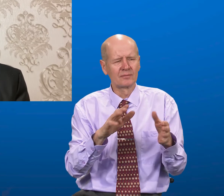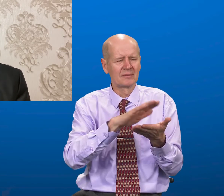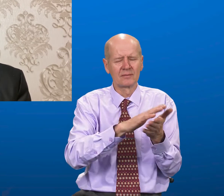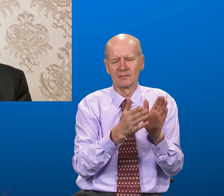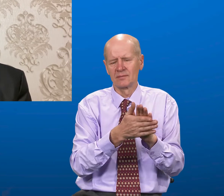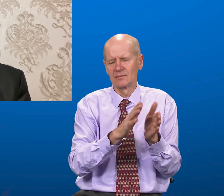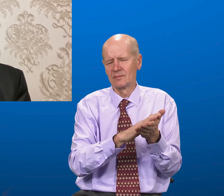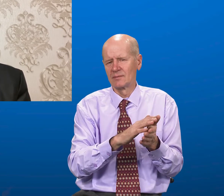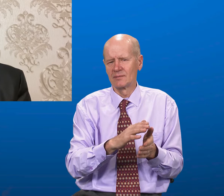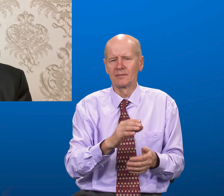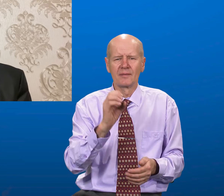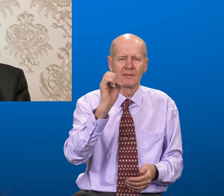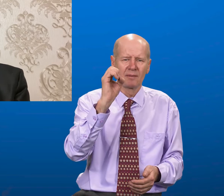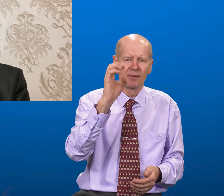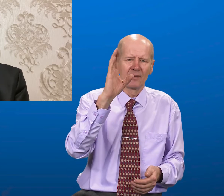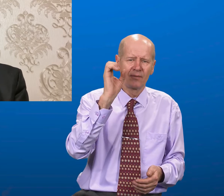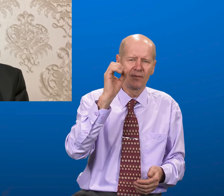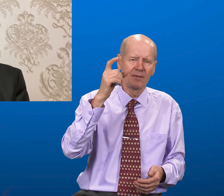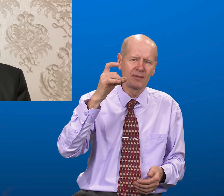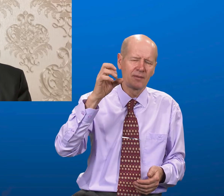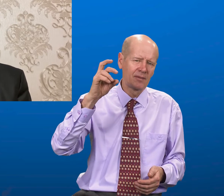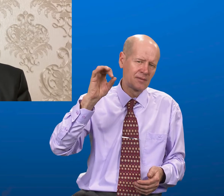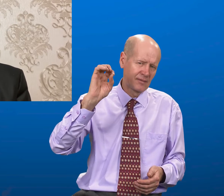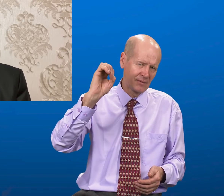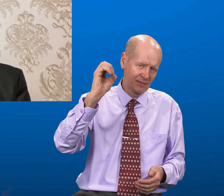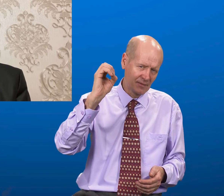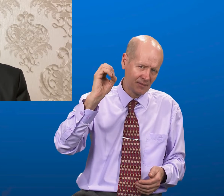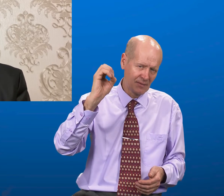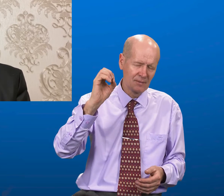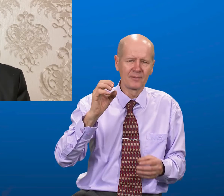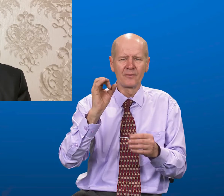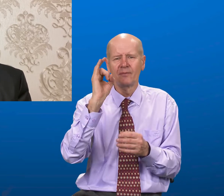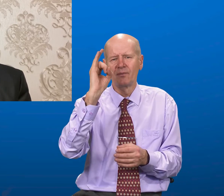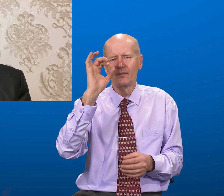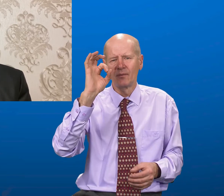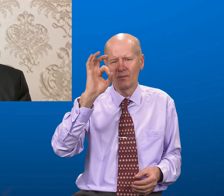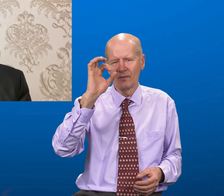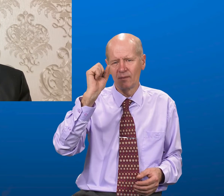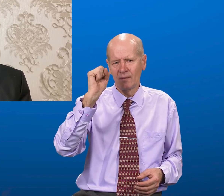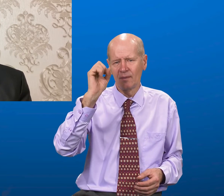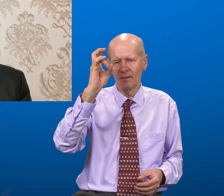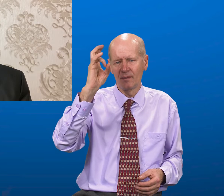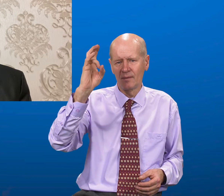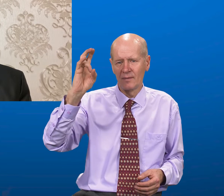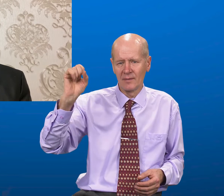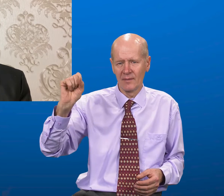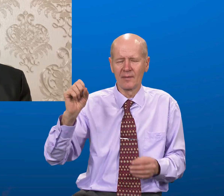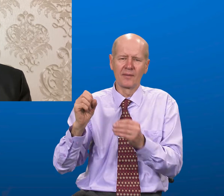ситуацию, записанную в Евангелии от Иоанна в 11